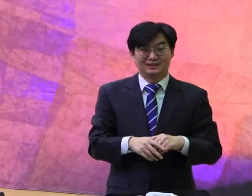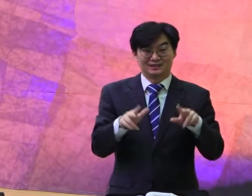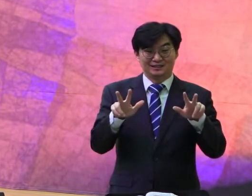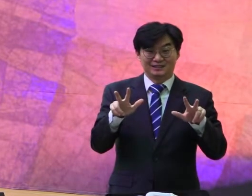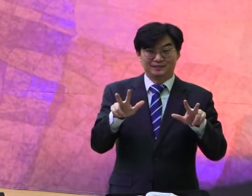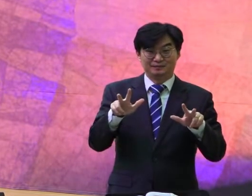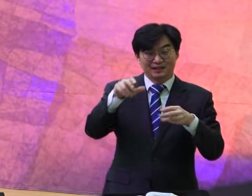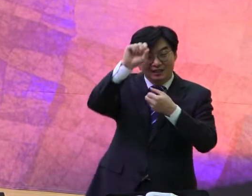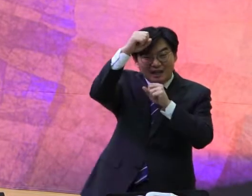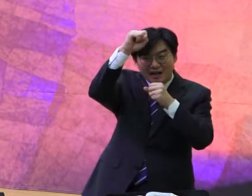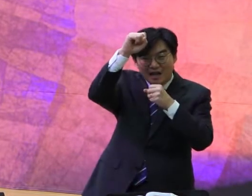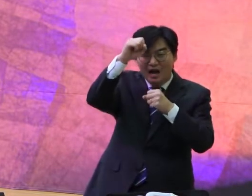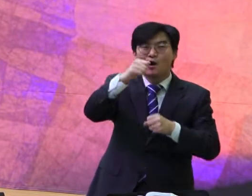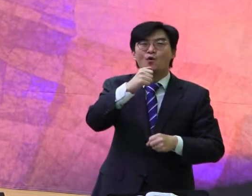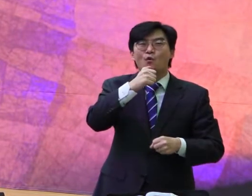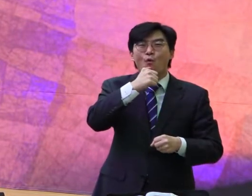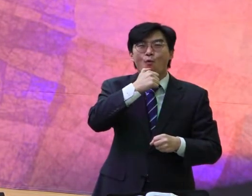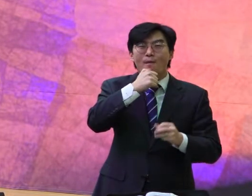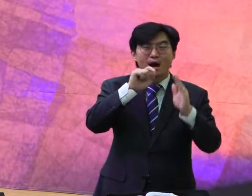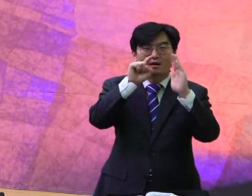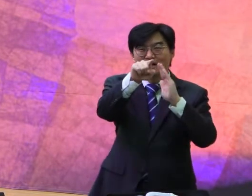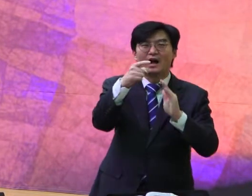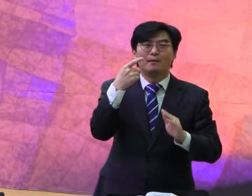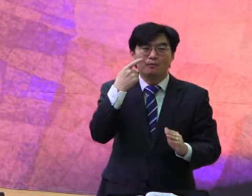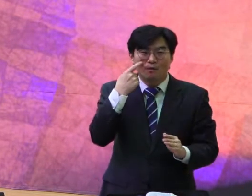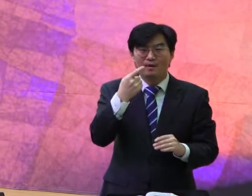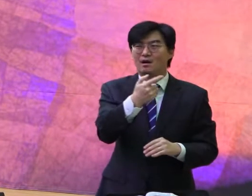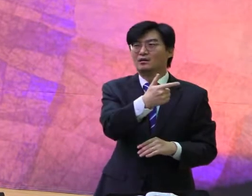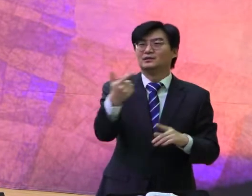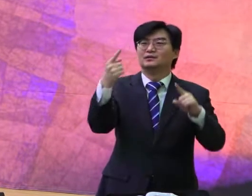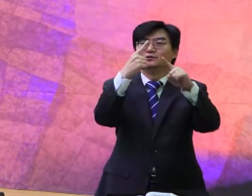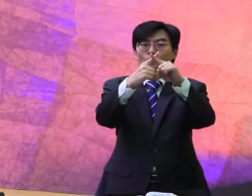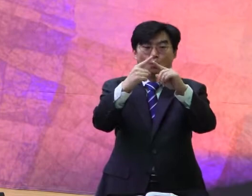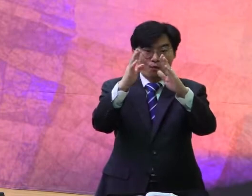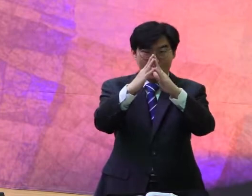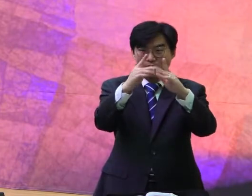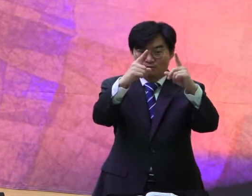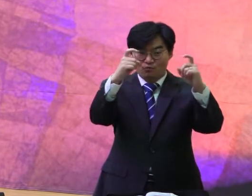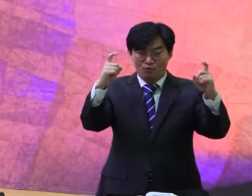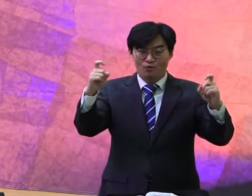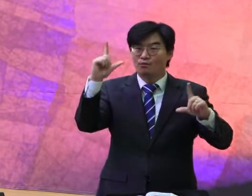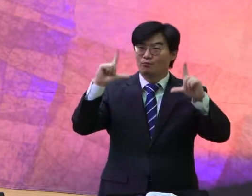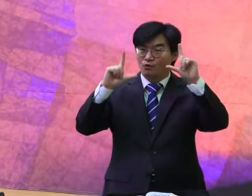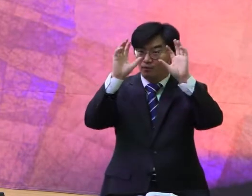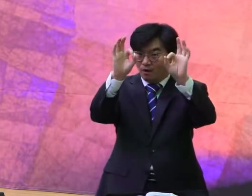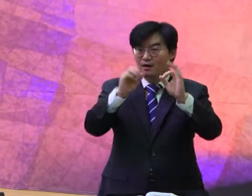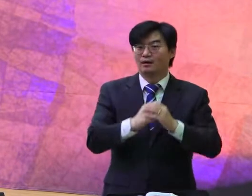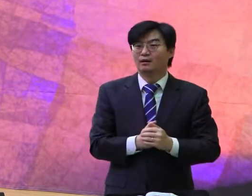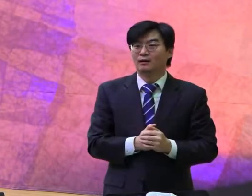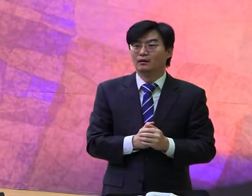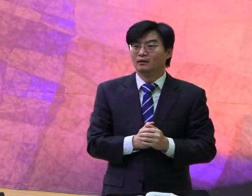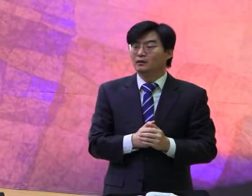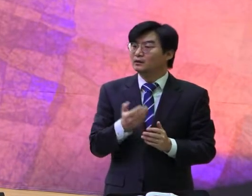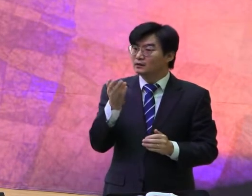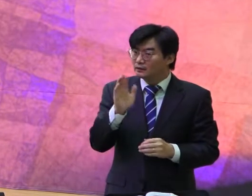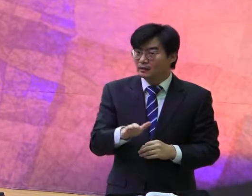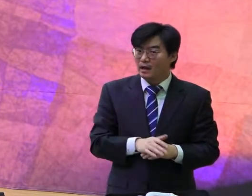성지 순례하는 분들에게 기억에 남는 것은 그런 것이 아니라 가장 기억에 남는 것은 오히려 카타콤이라고